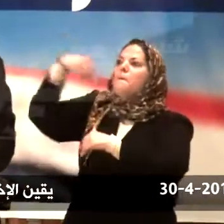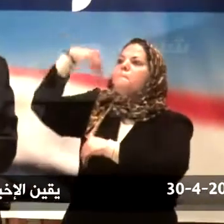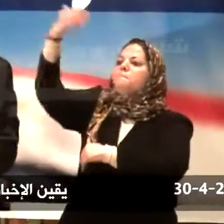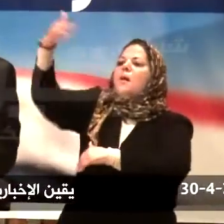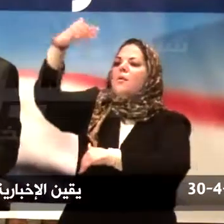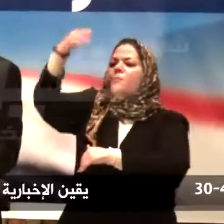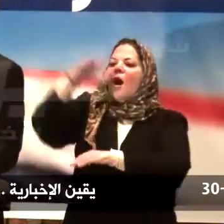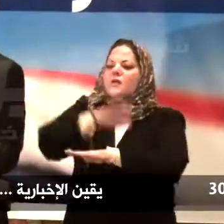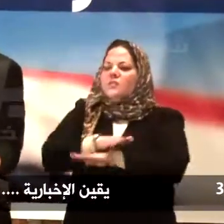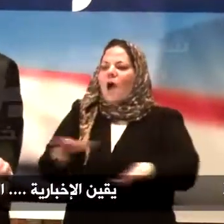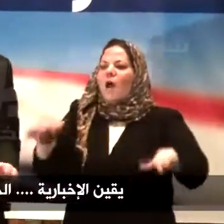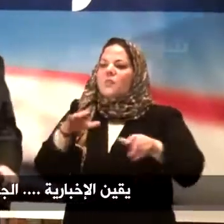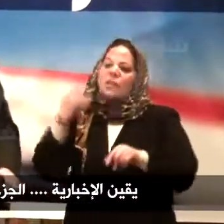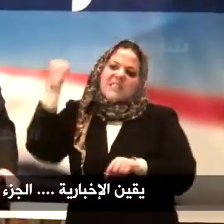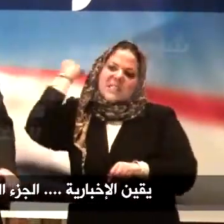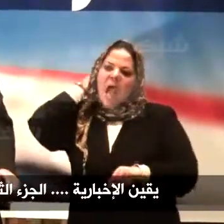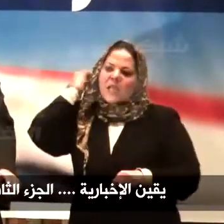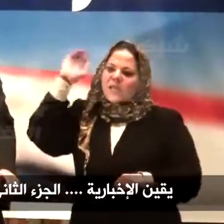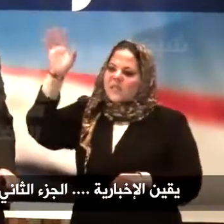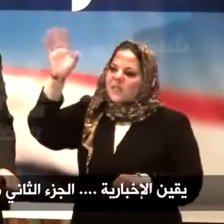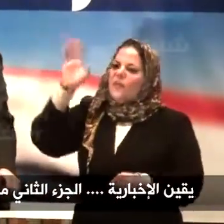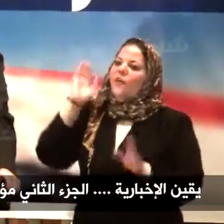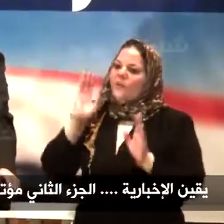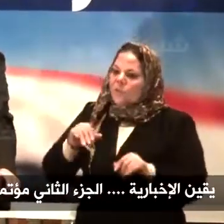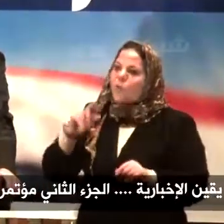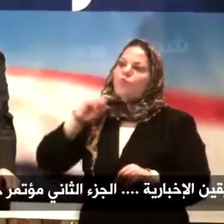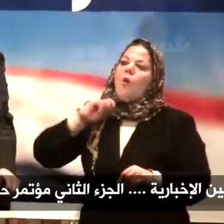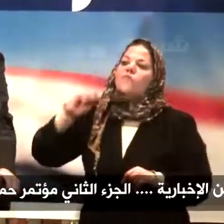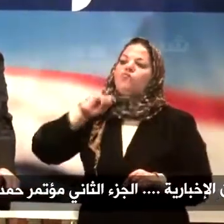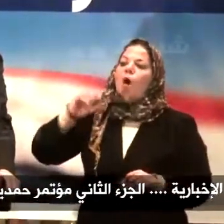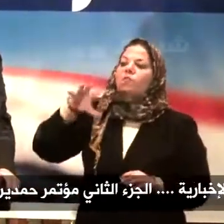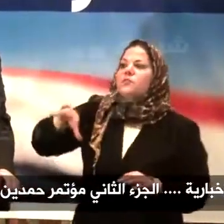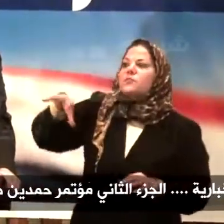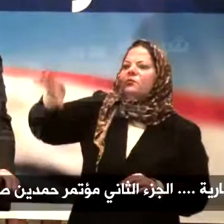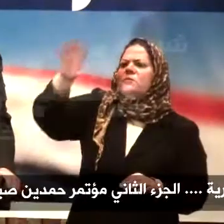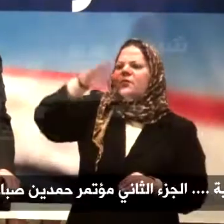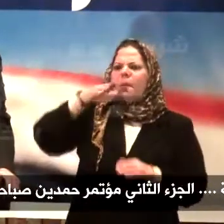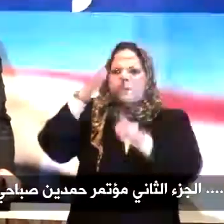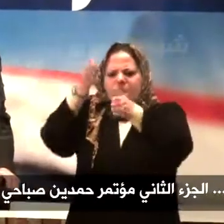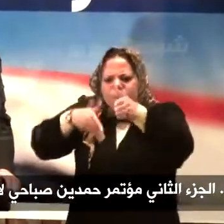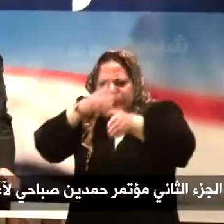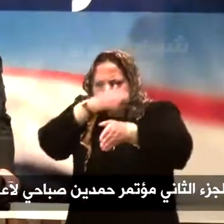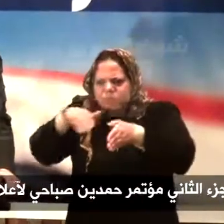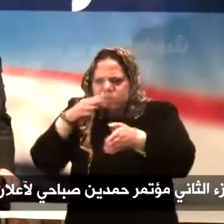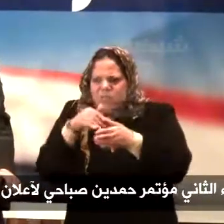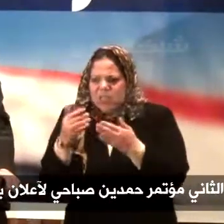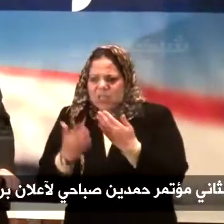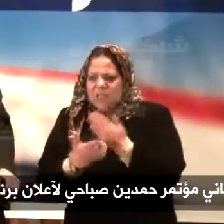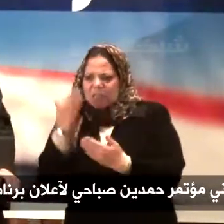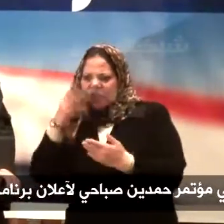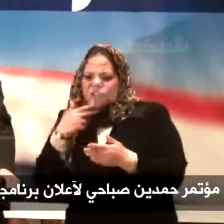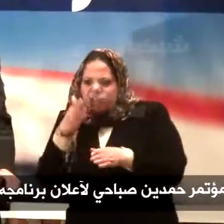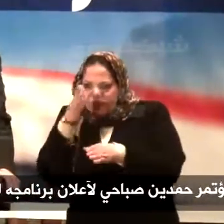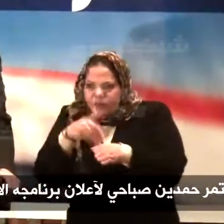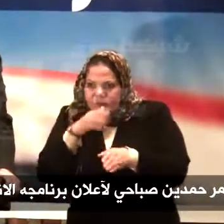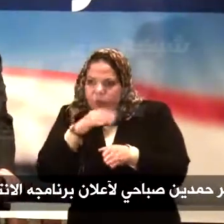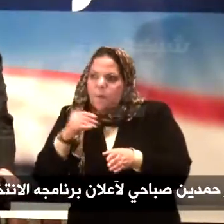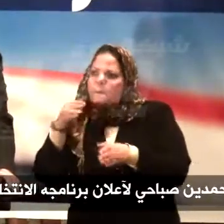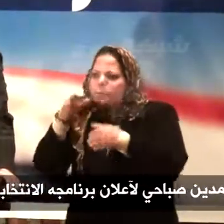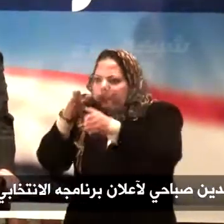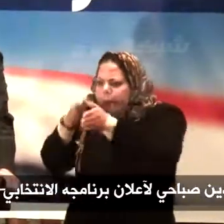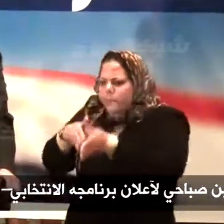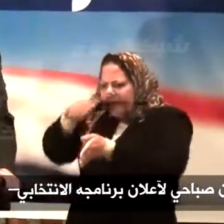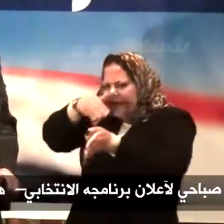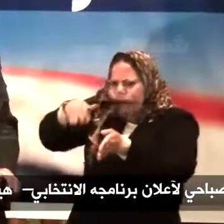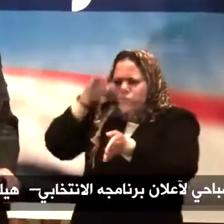الشمسية برضه في الصعيد. ومحافظات الصعيد كلها تتقسم من جديد، مش بس محافظات الصعيد،